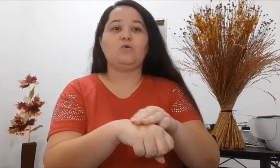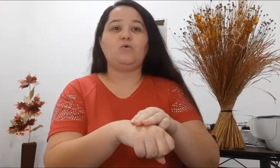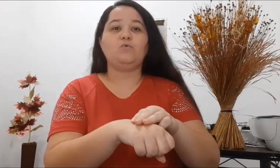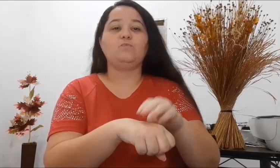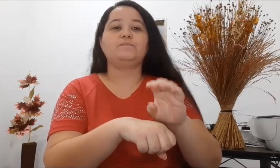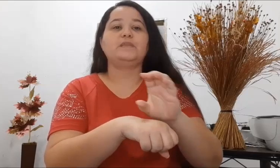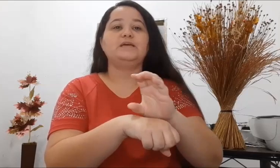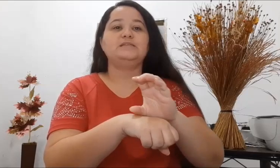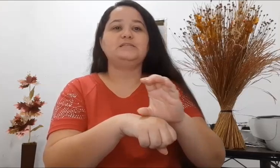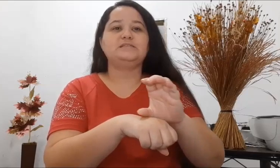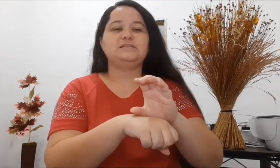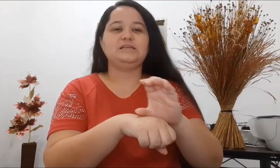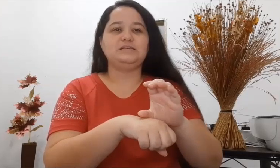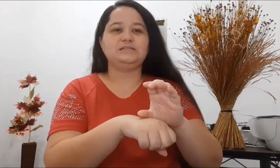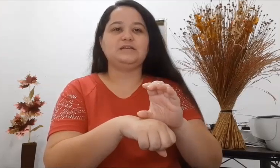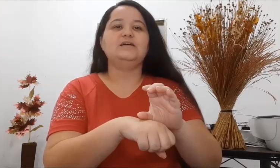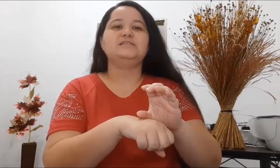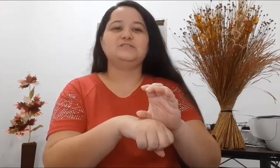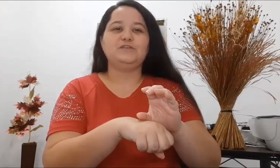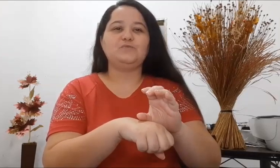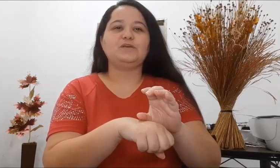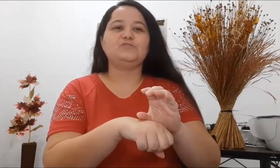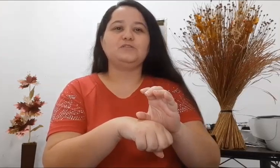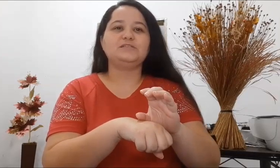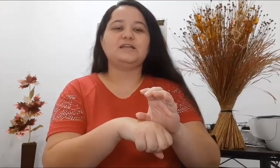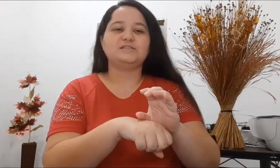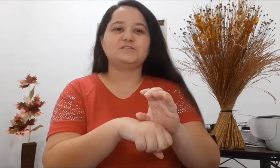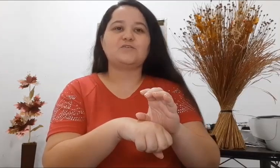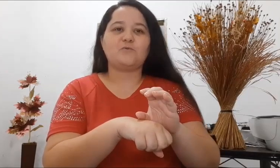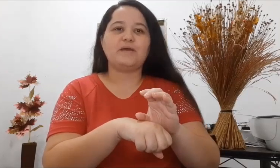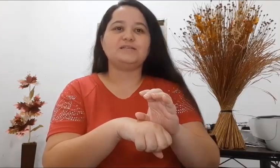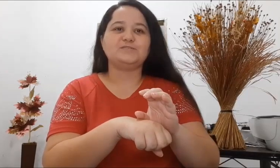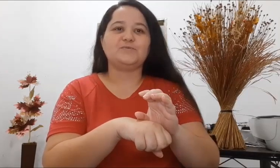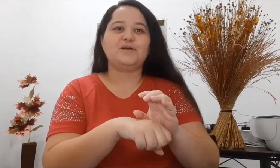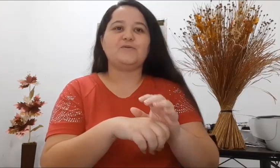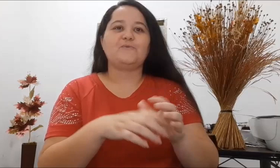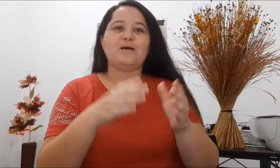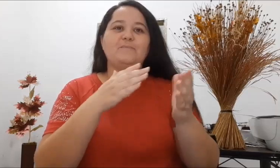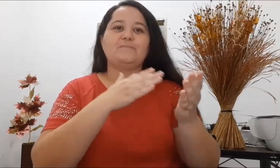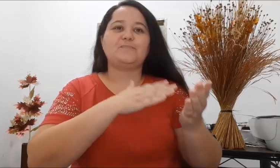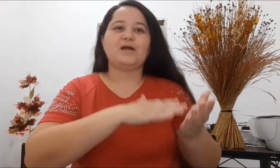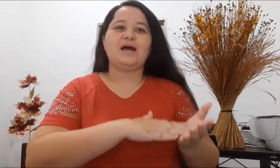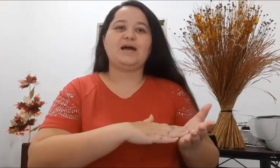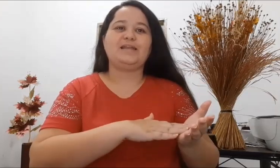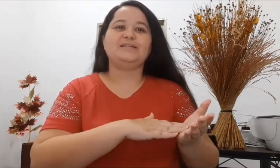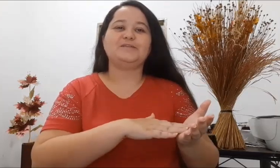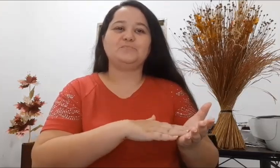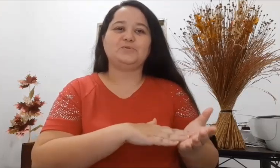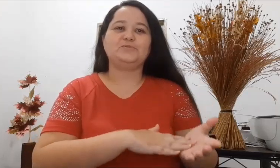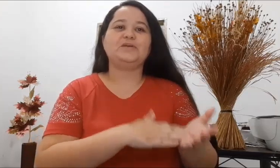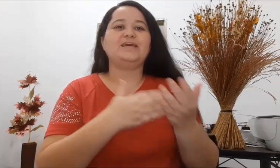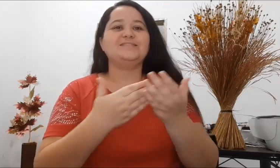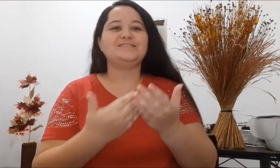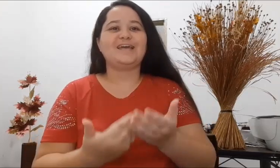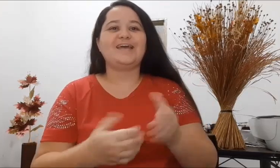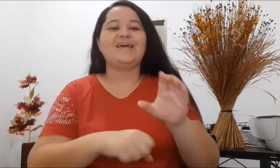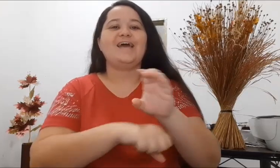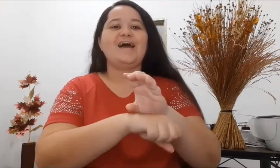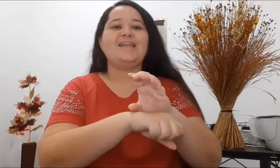marrom, cinza. Vocês viram que todas elas começam com a letra em português, é a